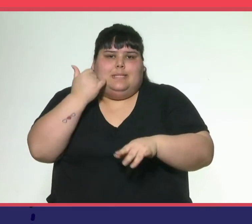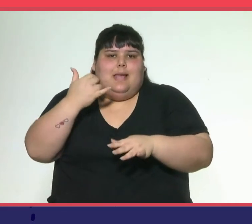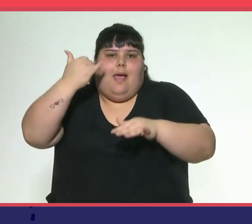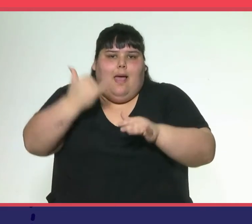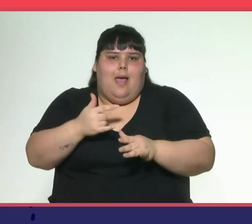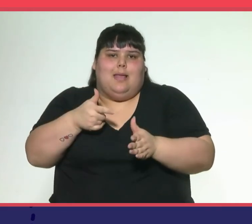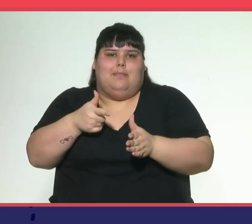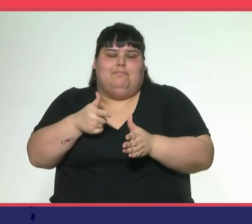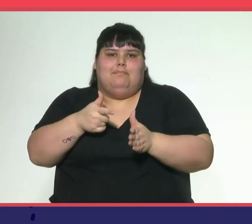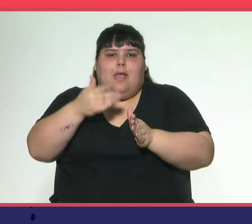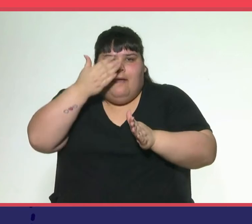marcadoras